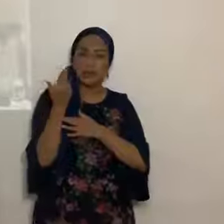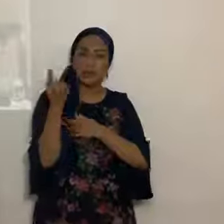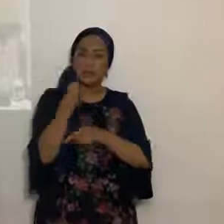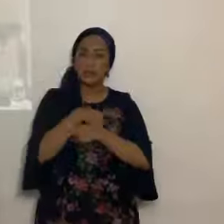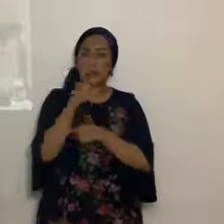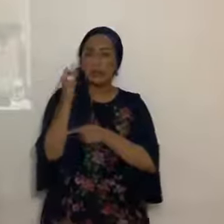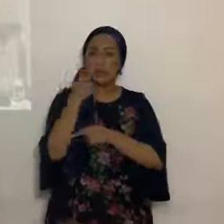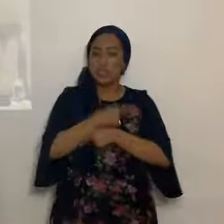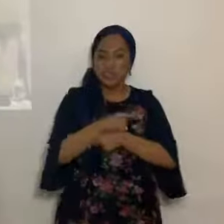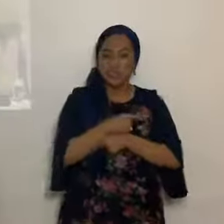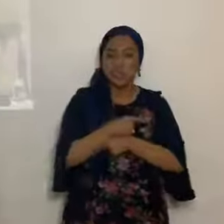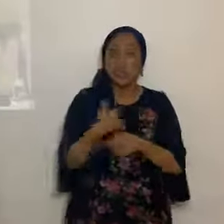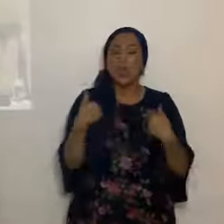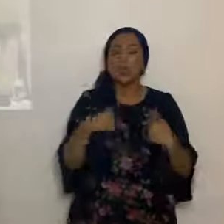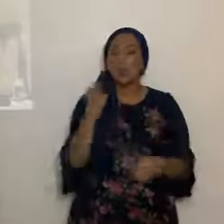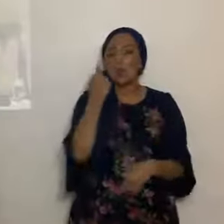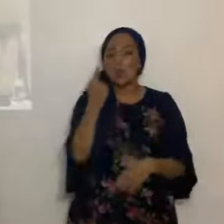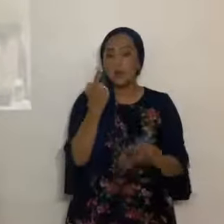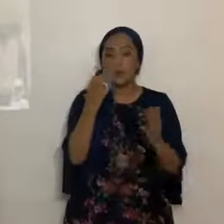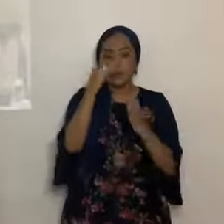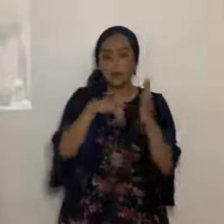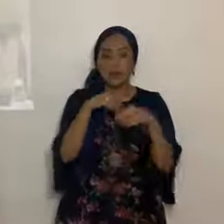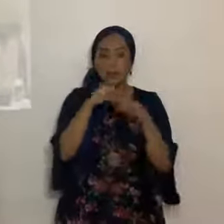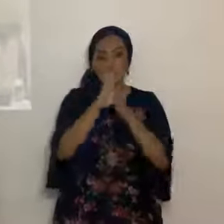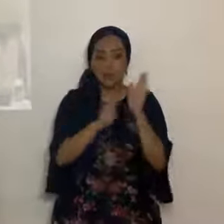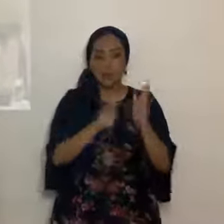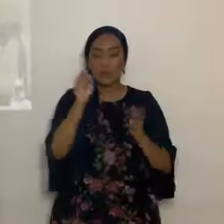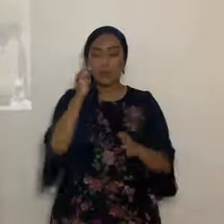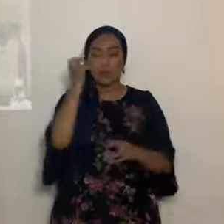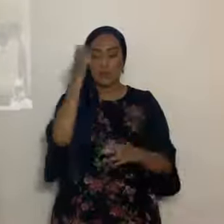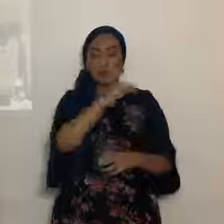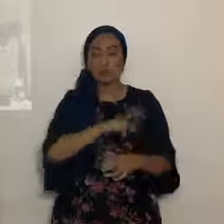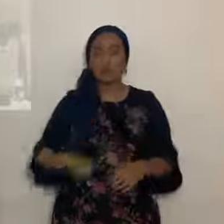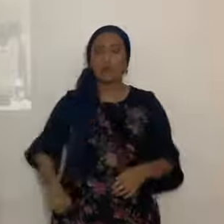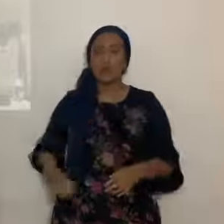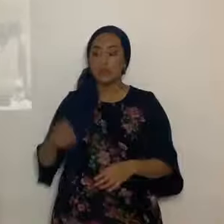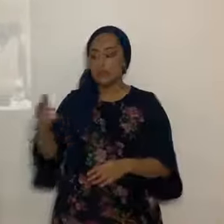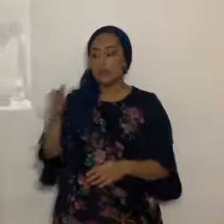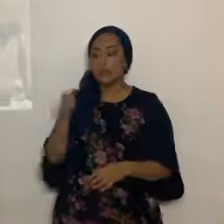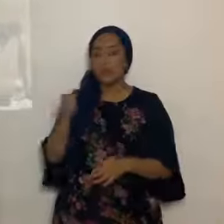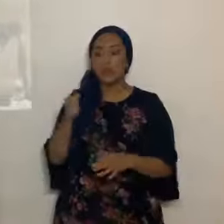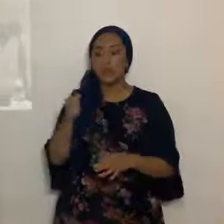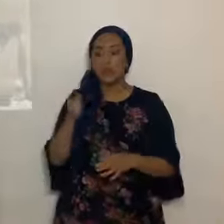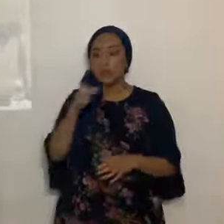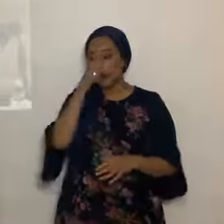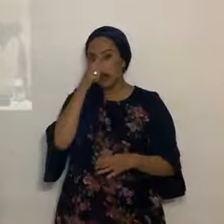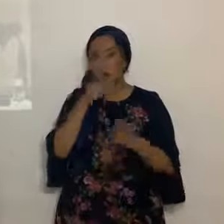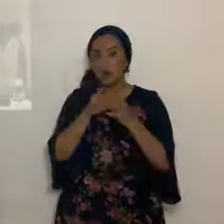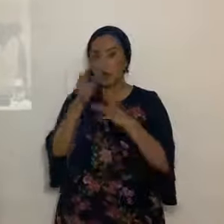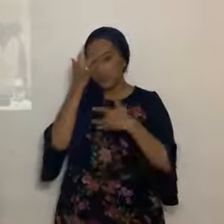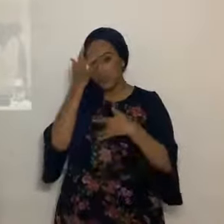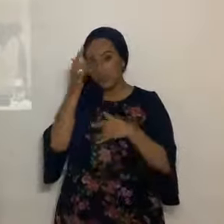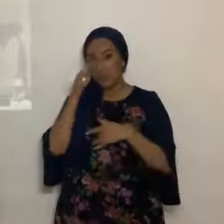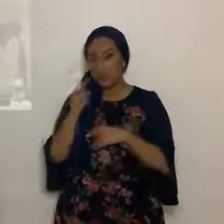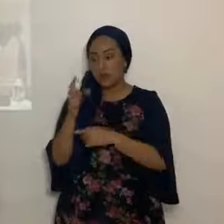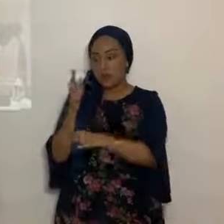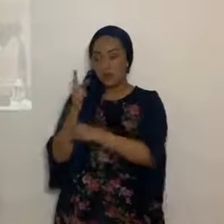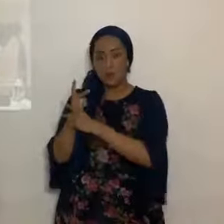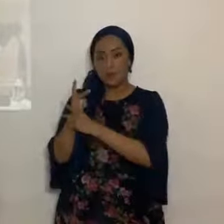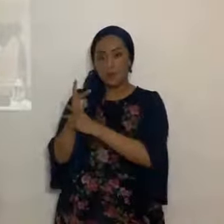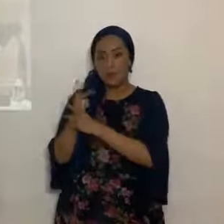20 días. Hay una sola escritura en la Biblia donde Yahshua HaMashiach toma a un niño por medio de una enfermedad para preservarlo para